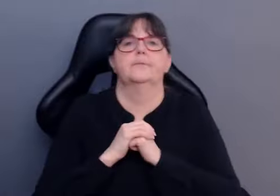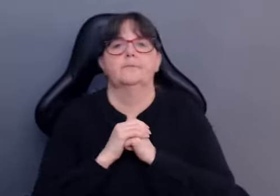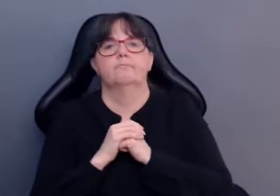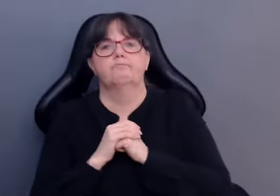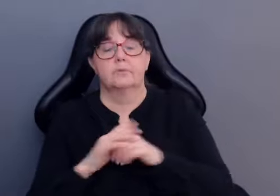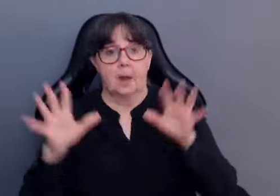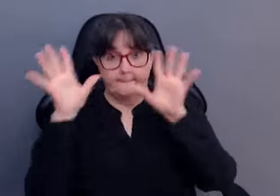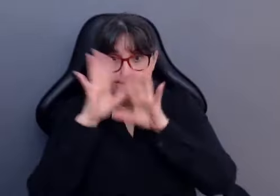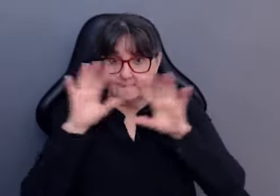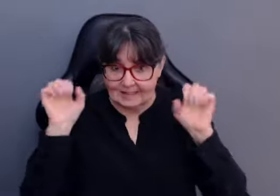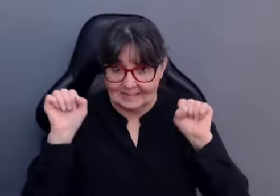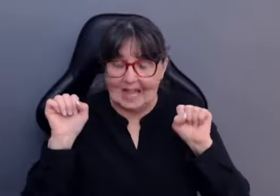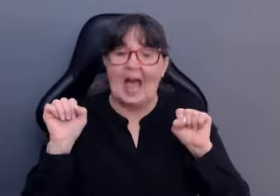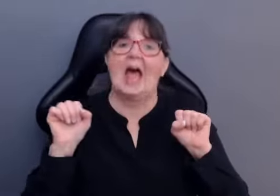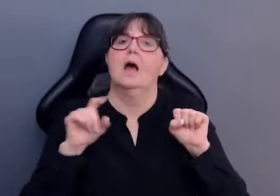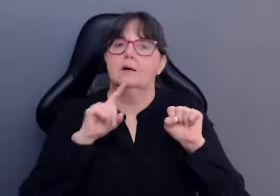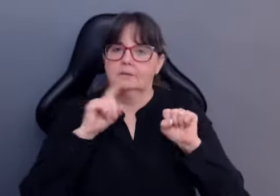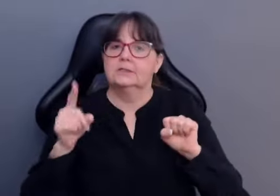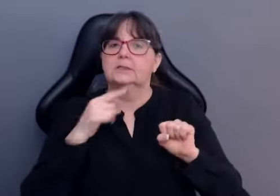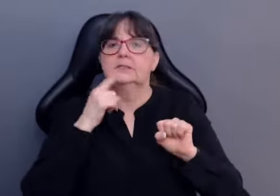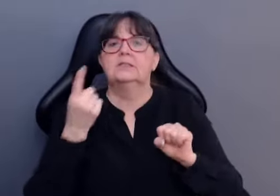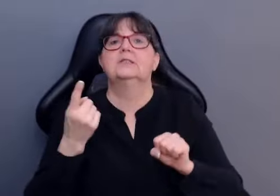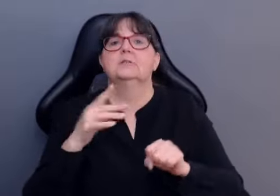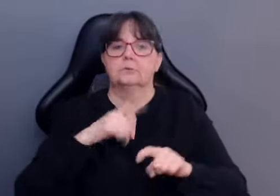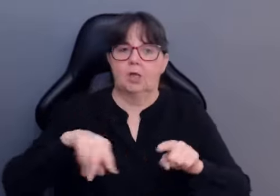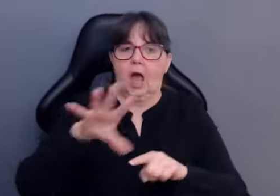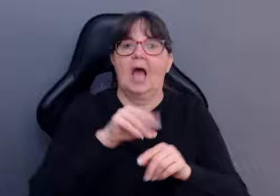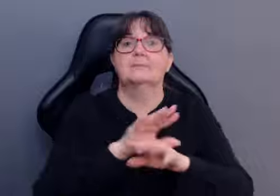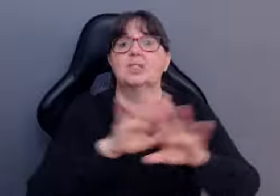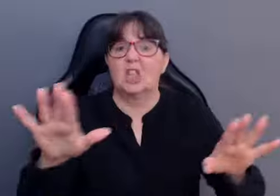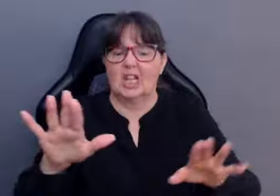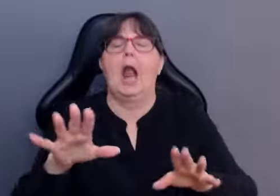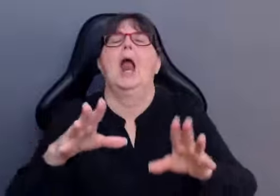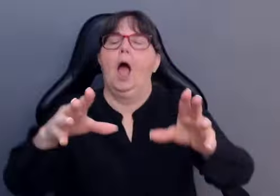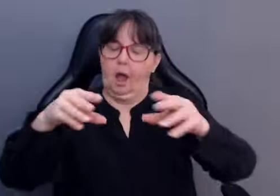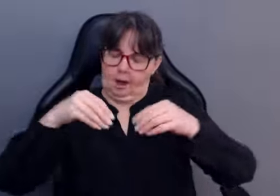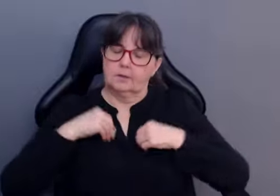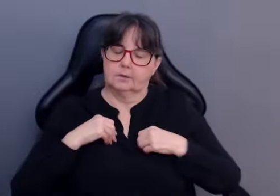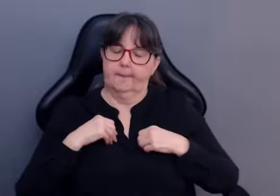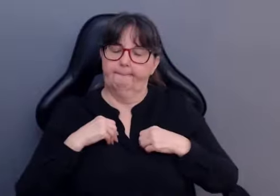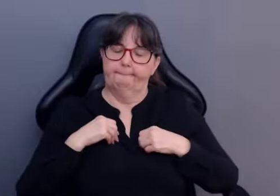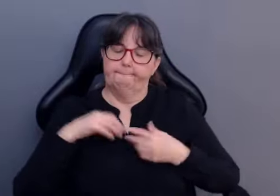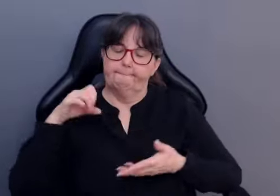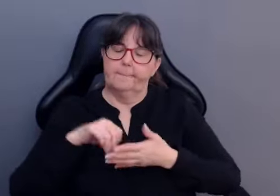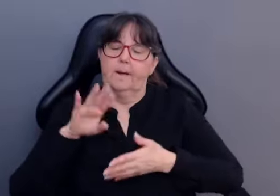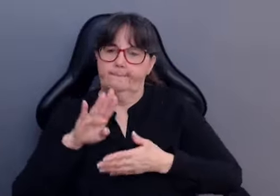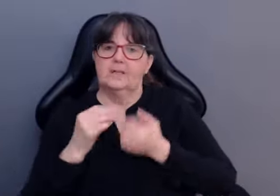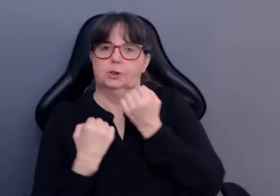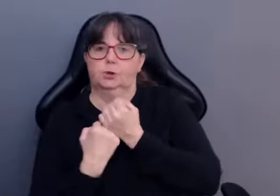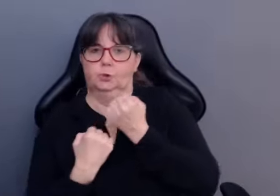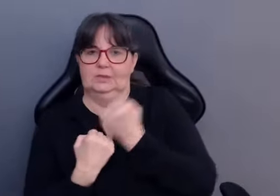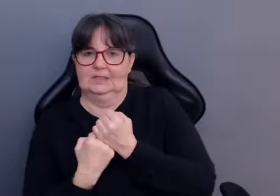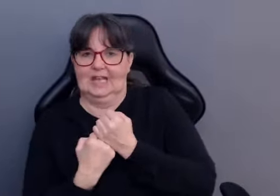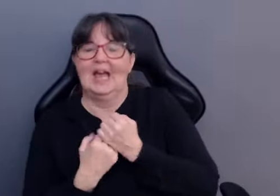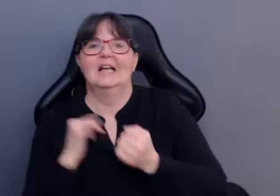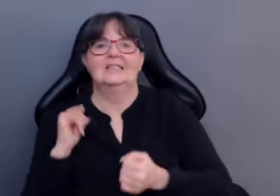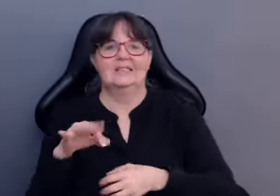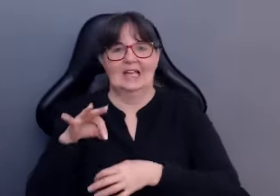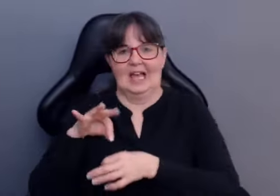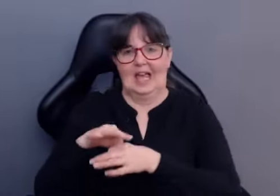doit alors être approuvé par l'Assemblée générale, et ce, chaque année, s'il est élu à plusieurs